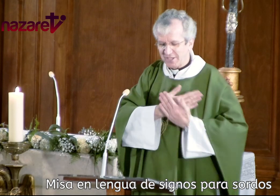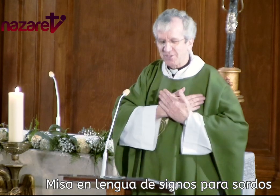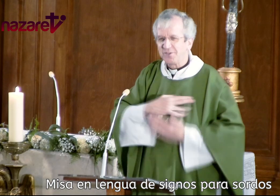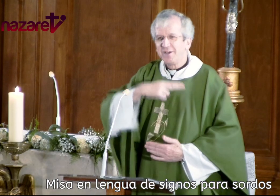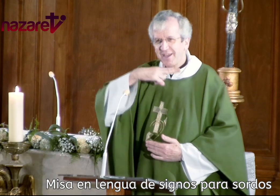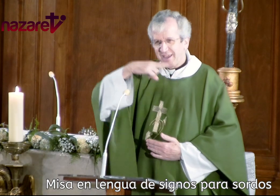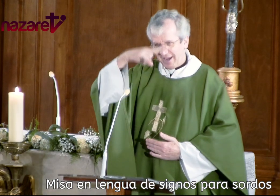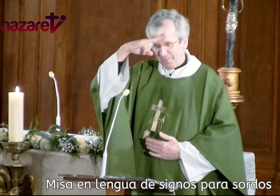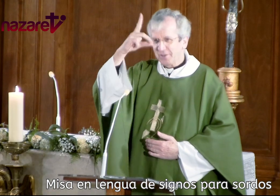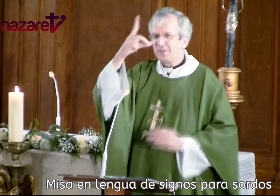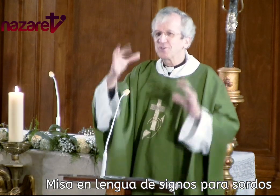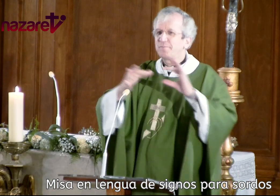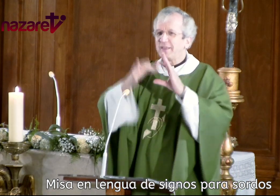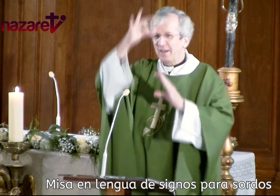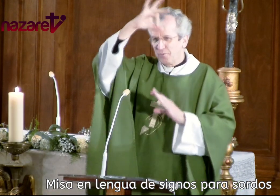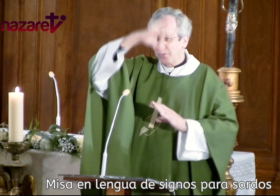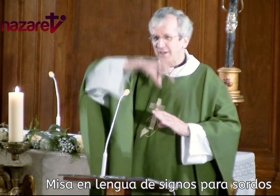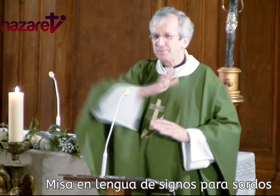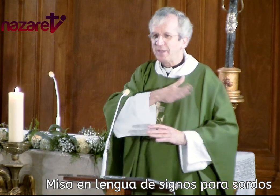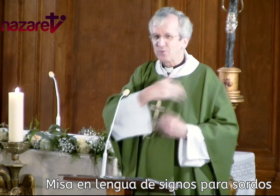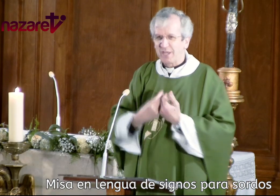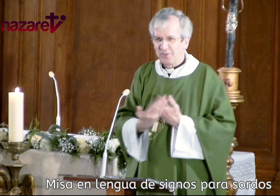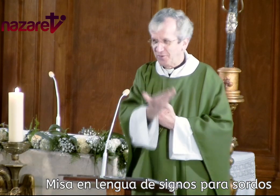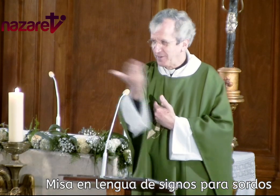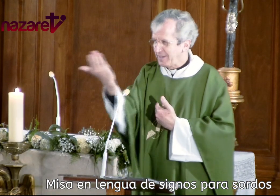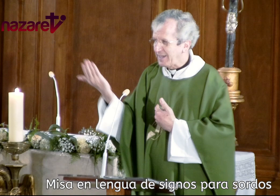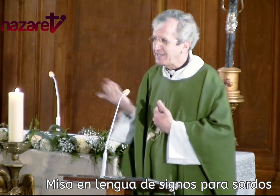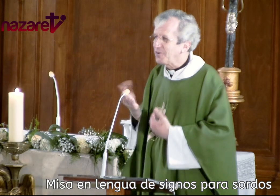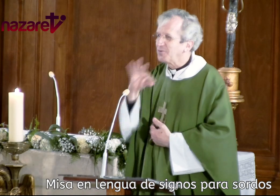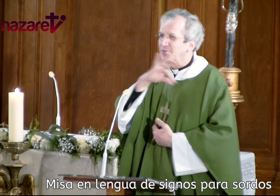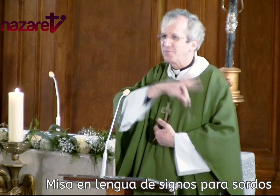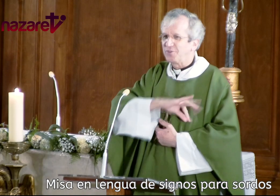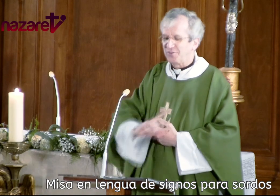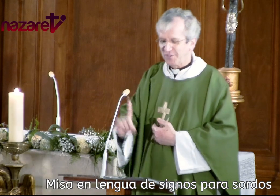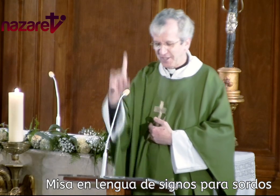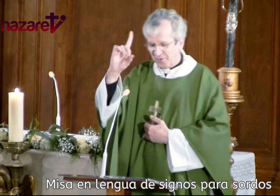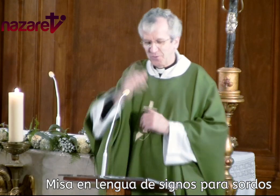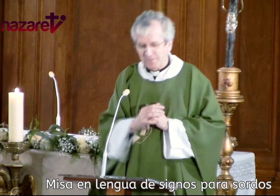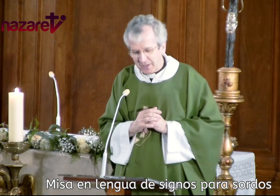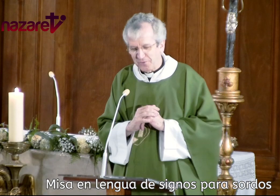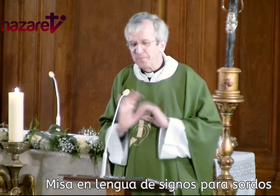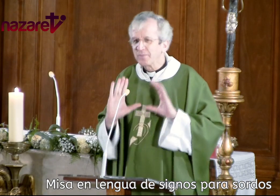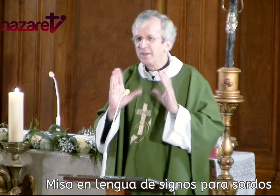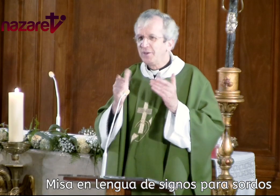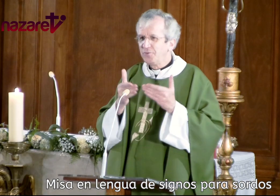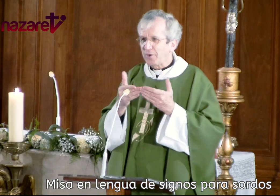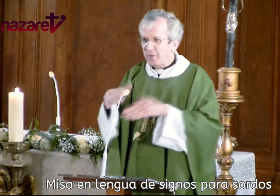el amor de dios padre y la comunión del espíritu santo estén con todos vosotros y con tu espíritu los reunimos